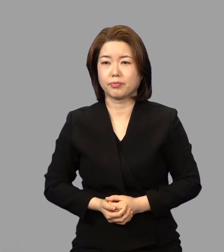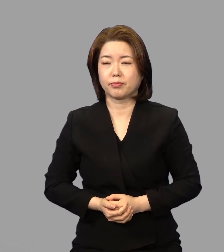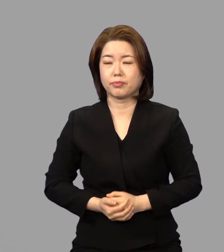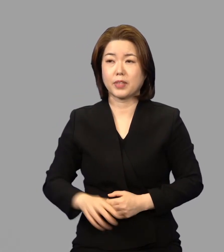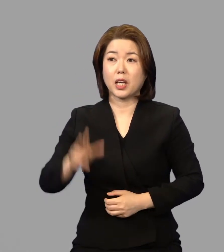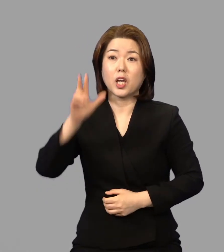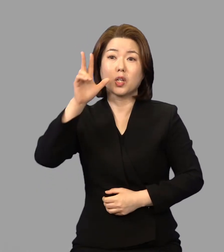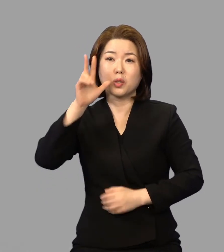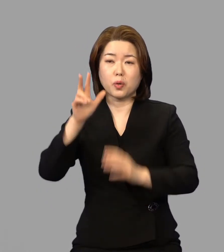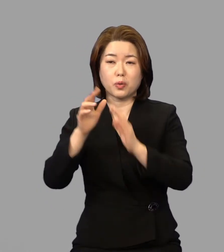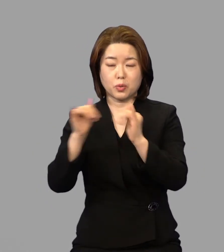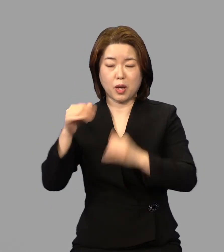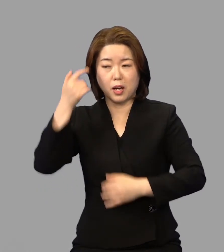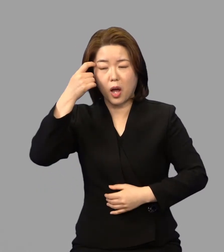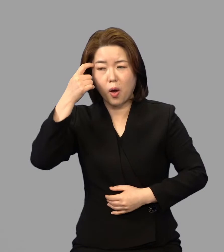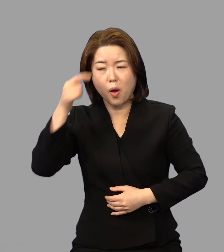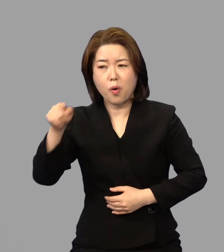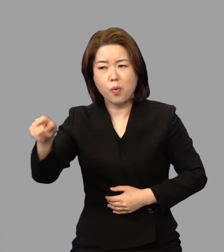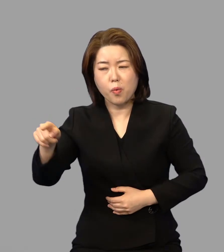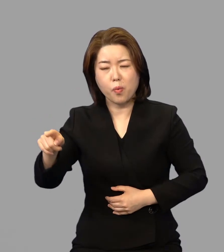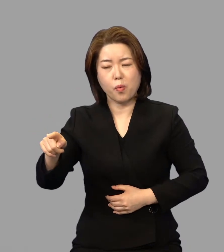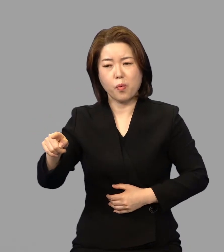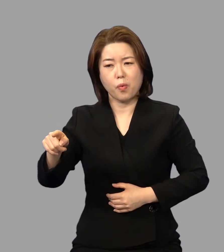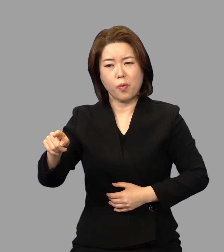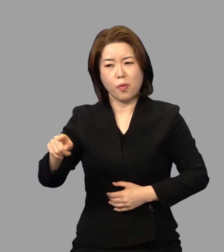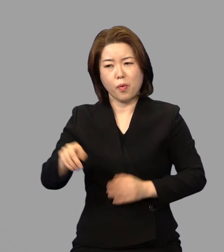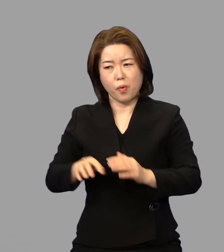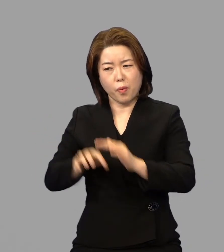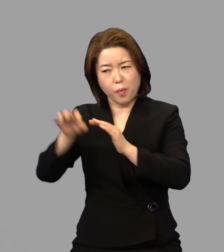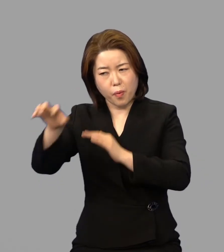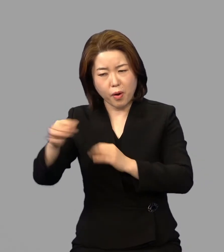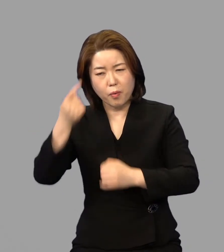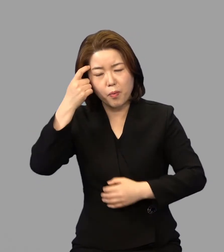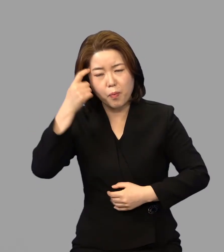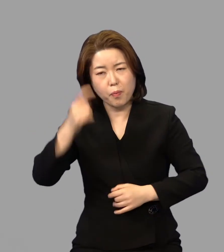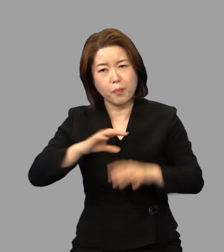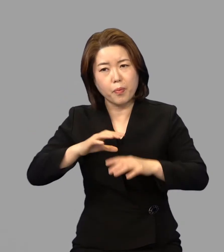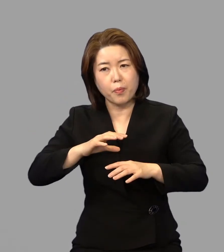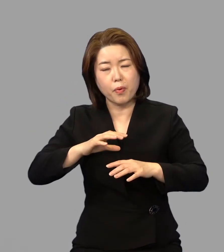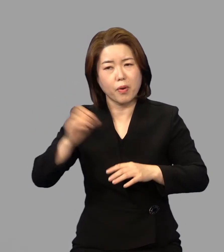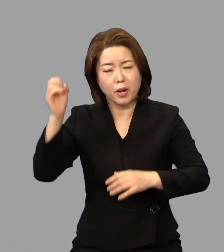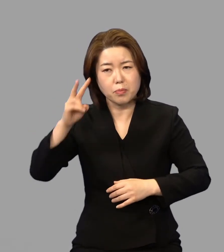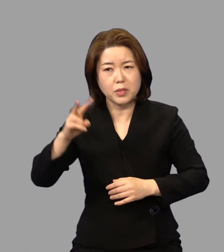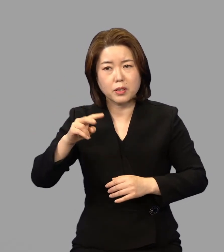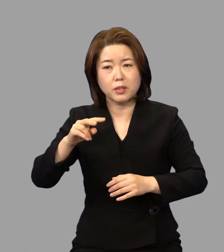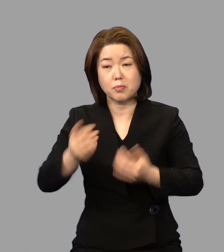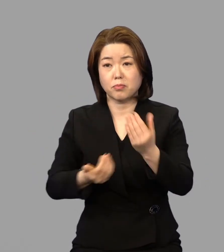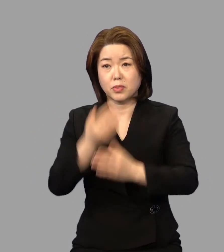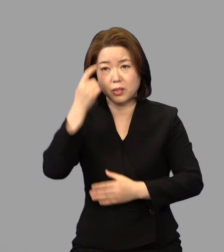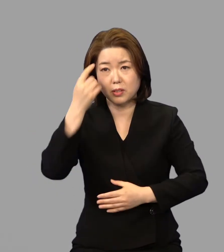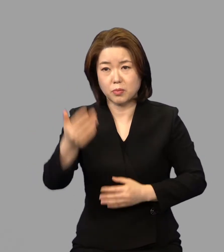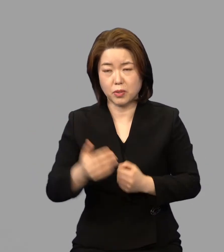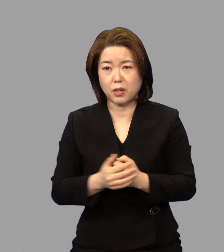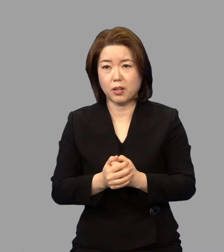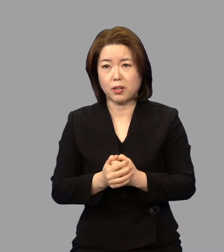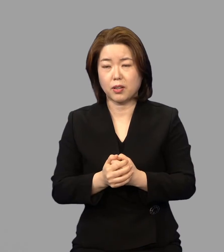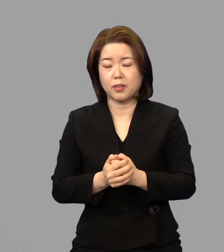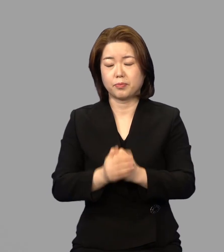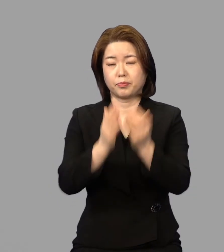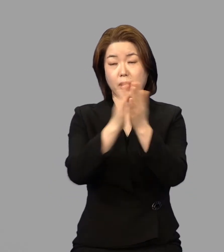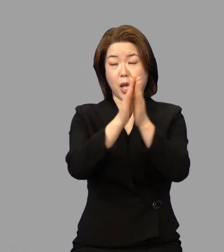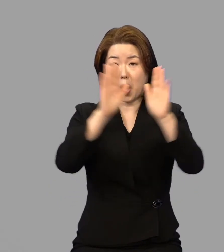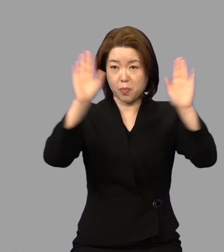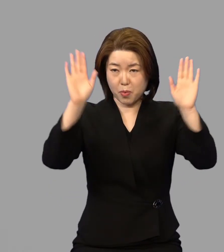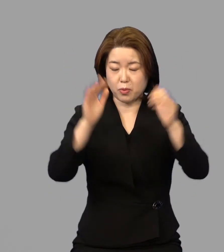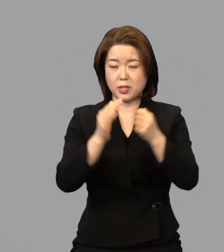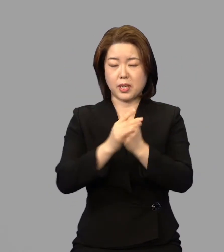여호수아가 왜 그렇게 무서웠을까요? 그가 모세의 뒤를 이어서 이스라엘 백성을 이끌어갈